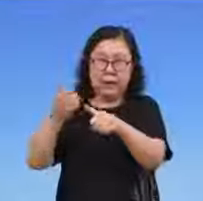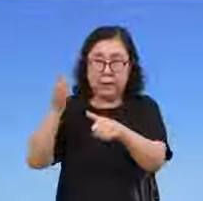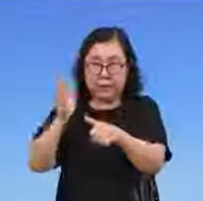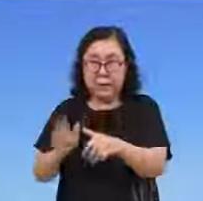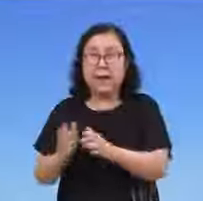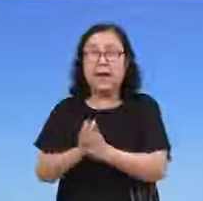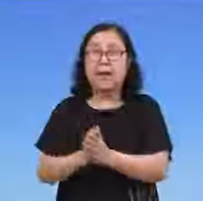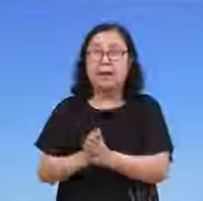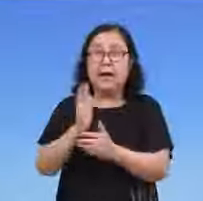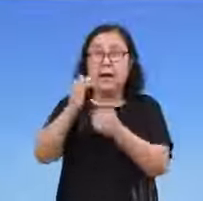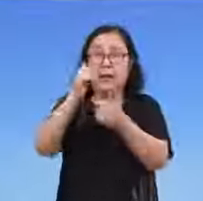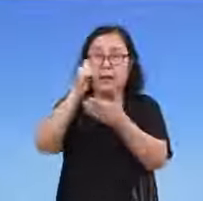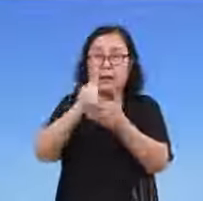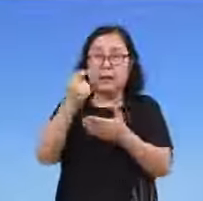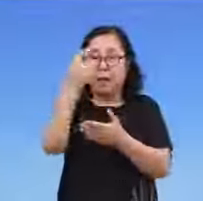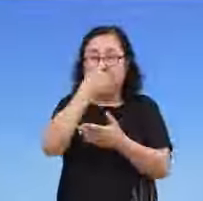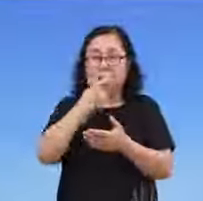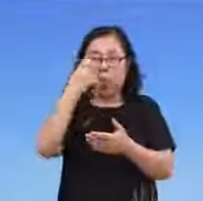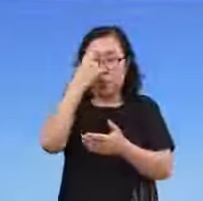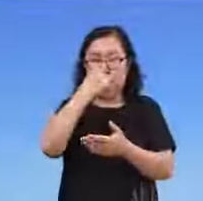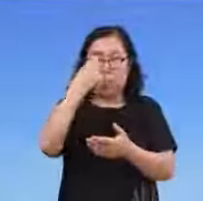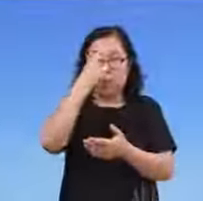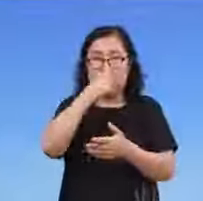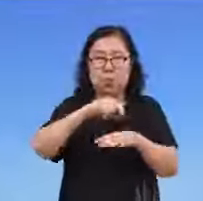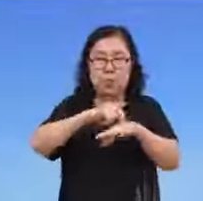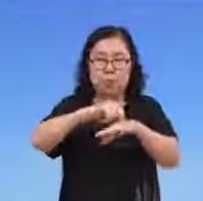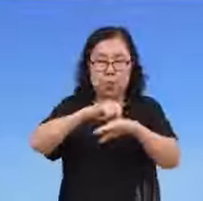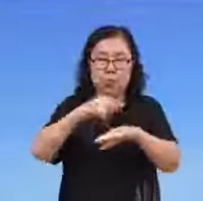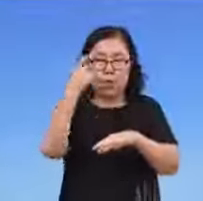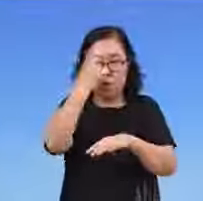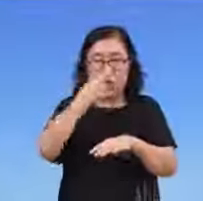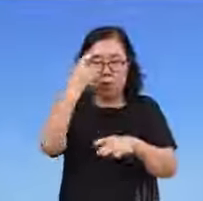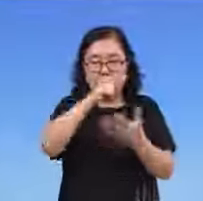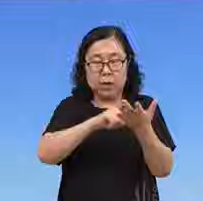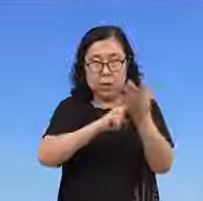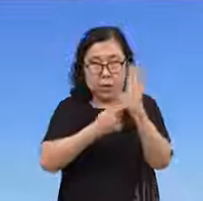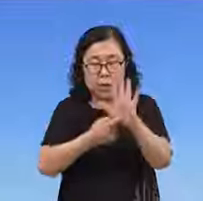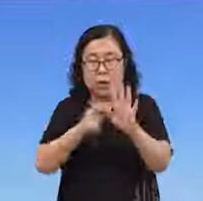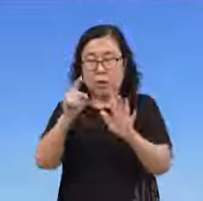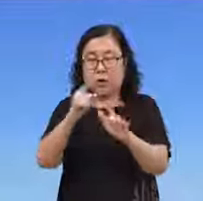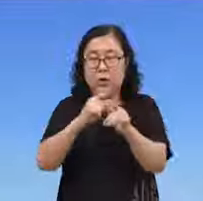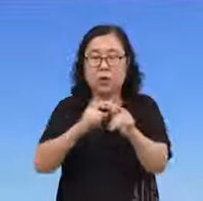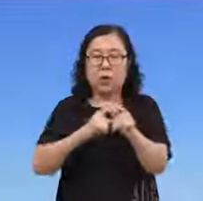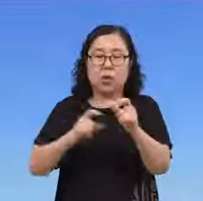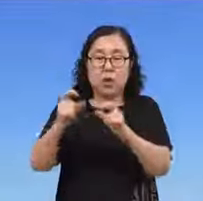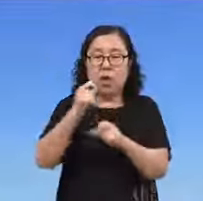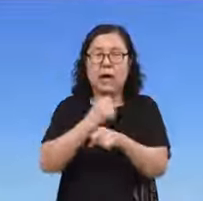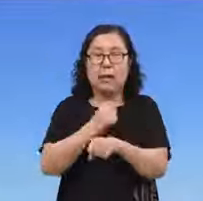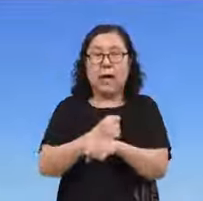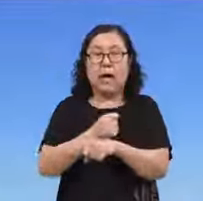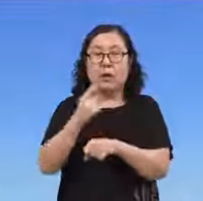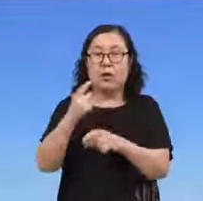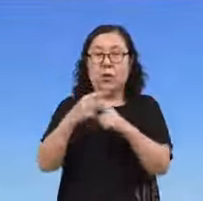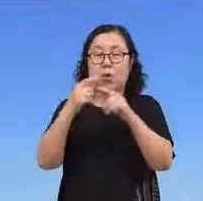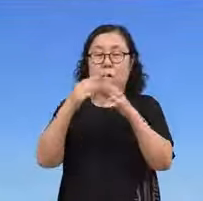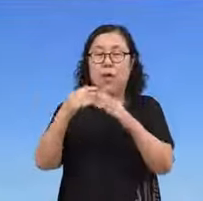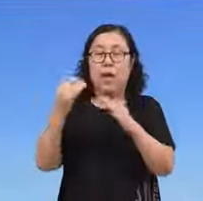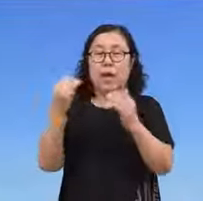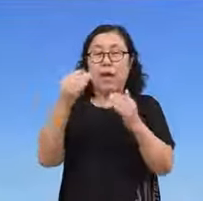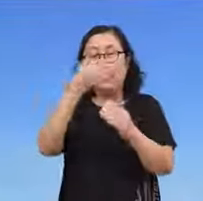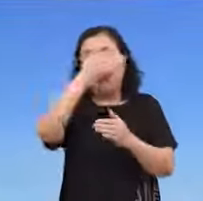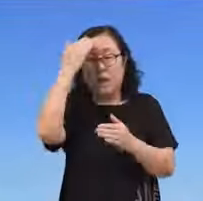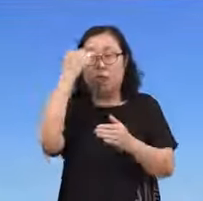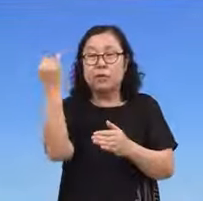다녔지만 하나님이 저의 민낯을 확 드러내시는 거 아닙니까? 니는 더하다. 그래서 여러분, 그 교회